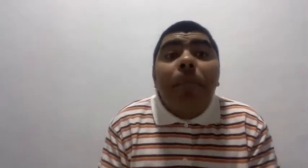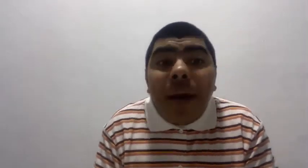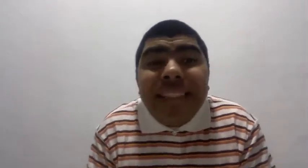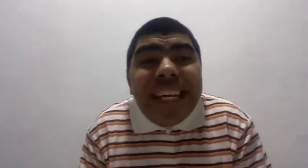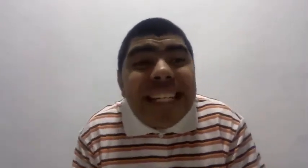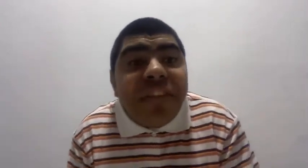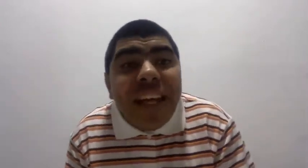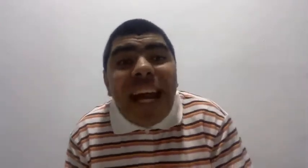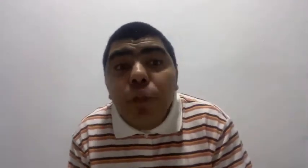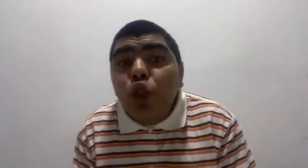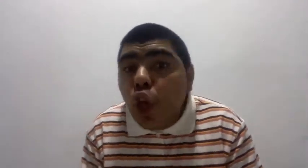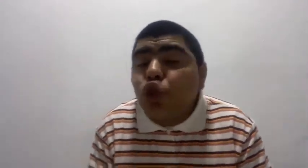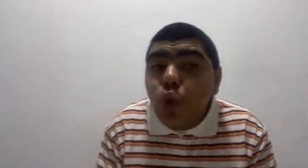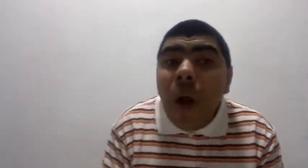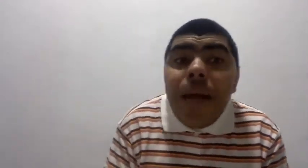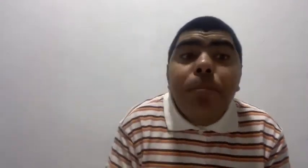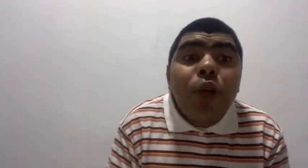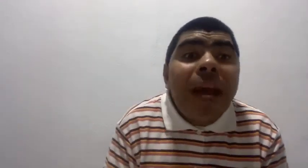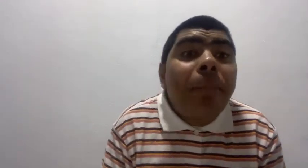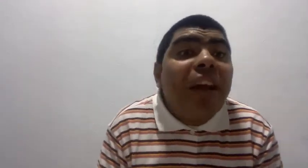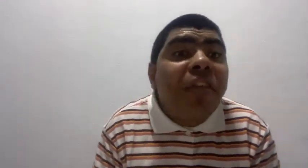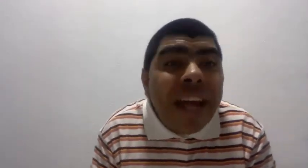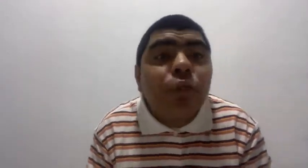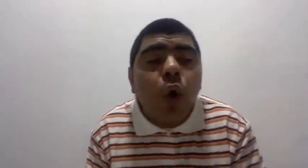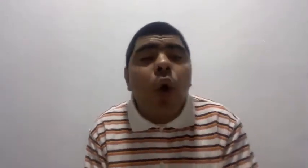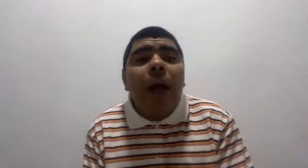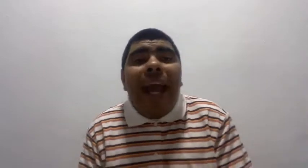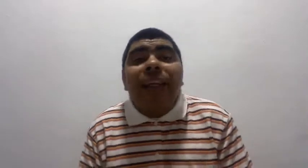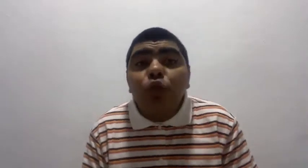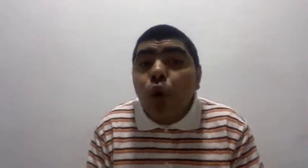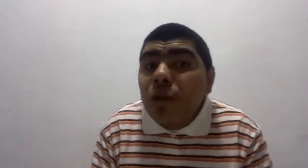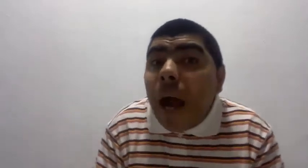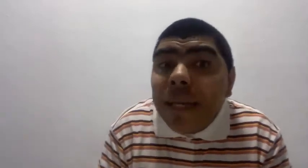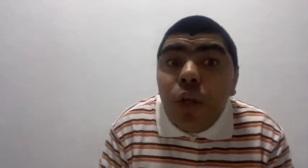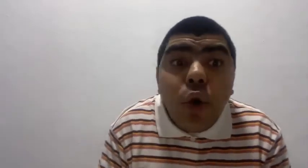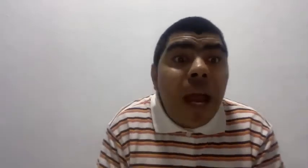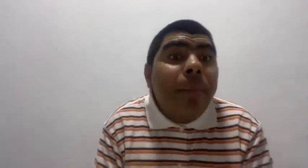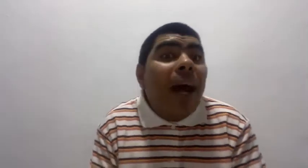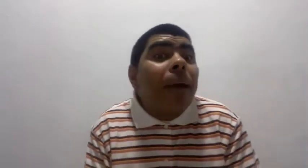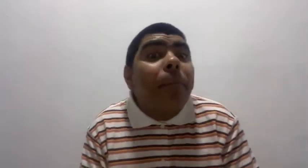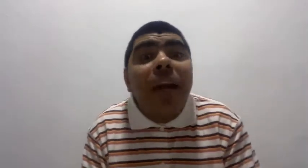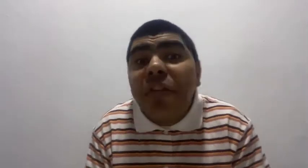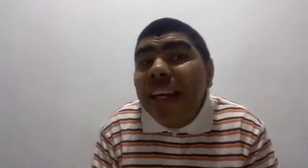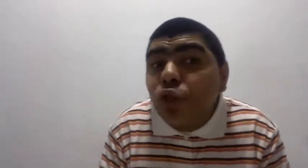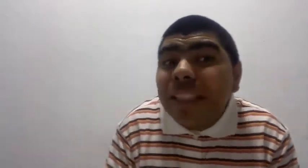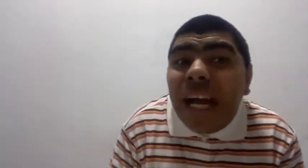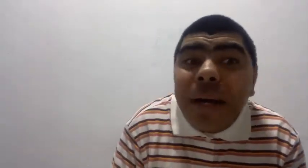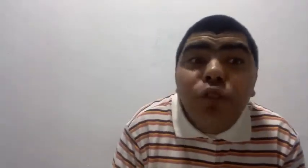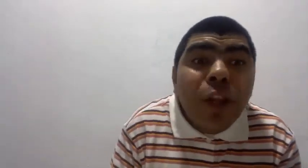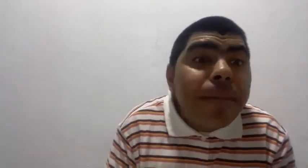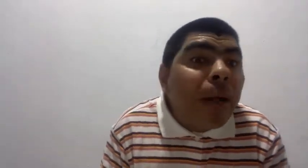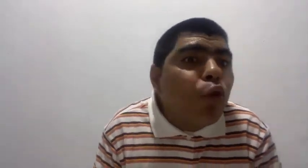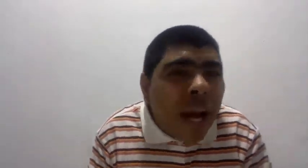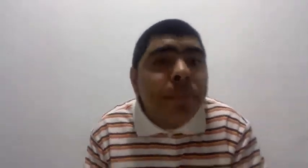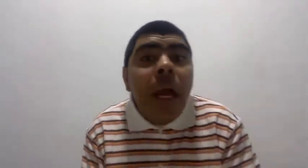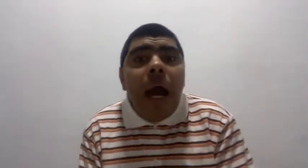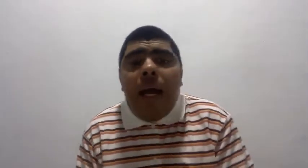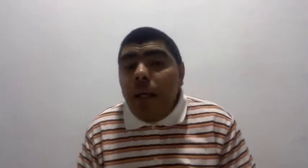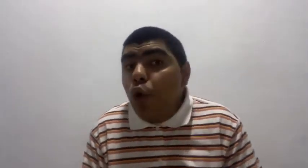es capaz de refrenar todo su cuerpo y es perfecto en sus caminos. La palabra perfecto está hablando de madurez. Aleluya,